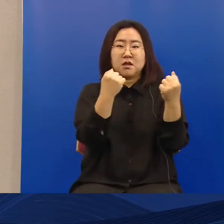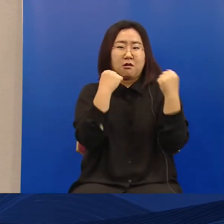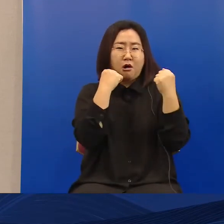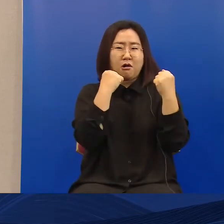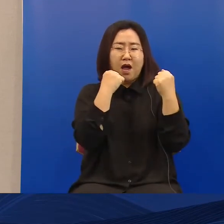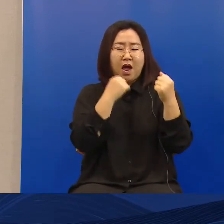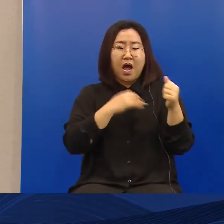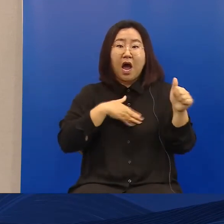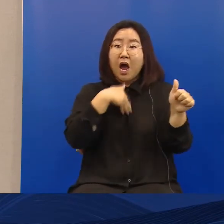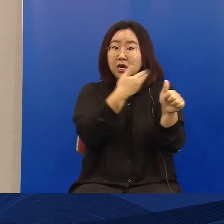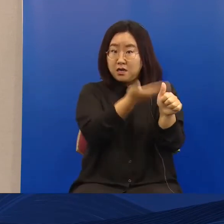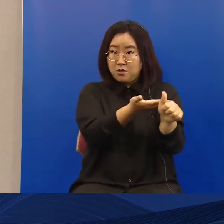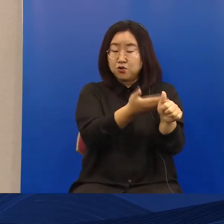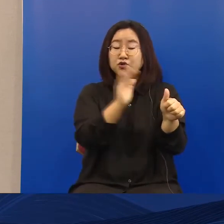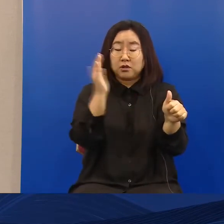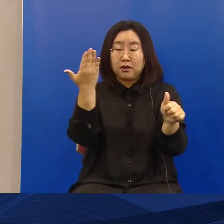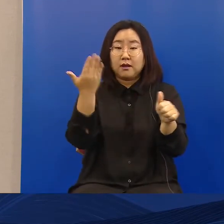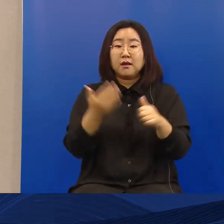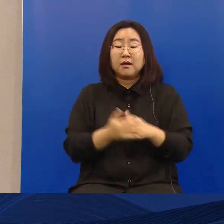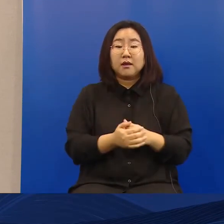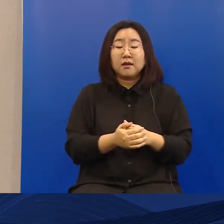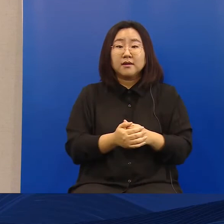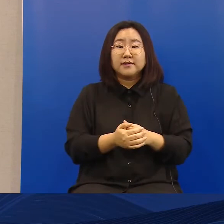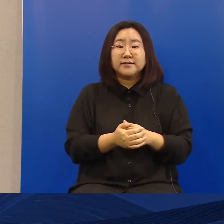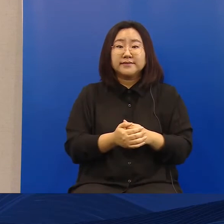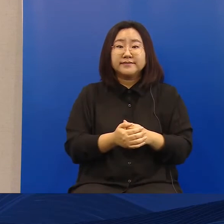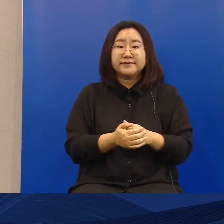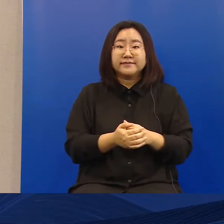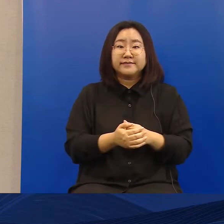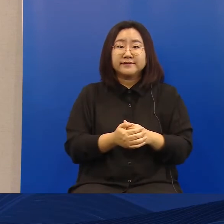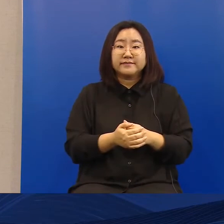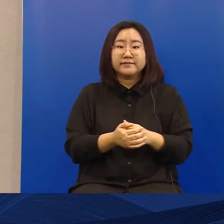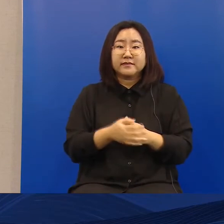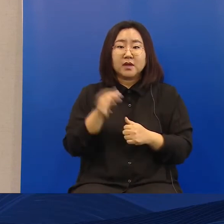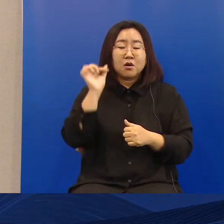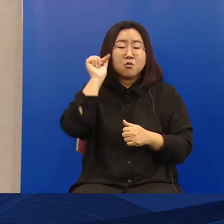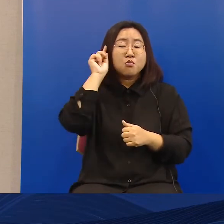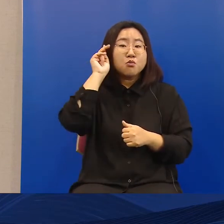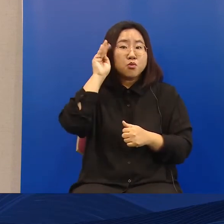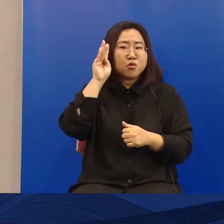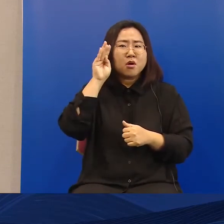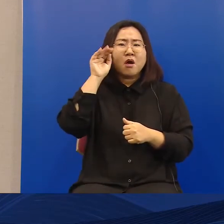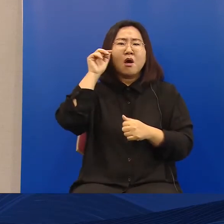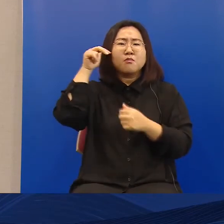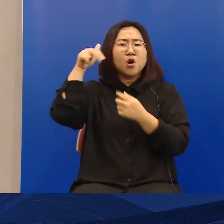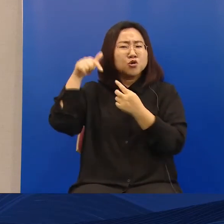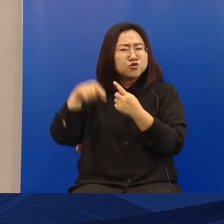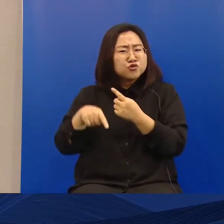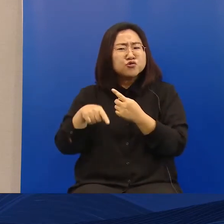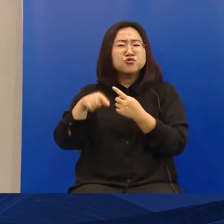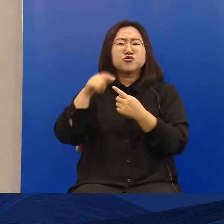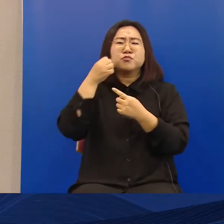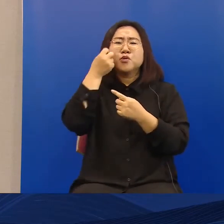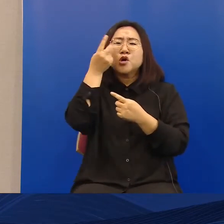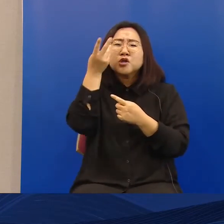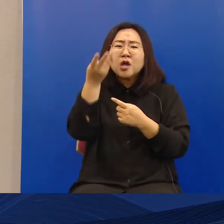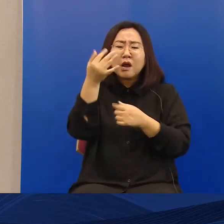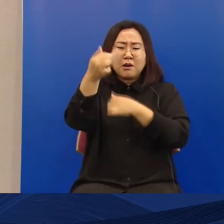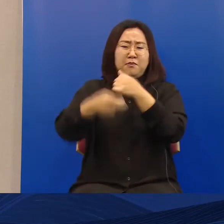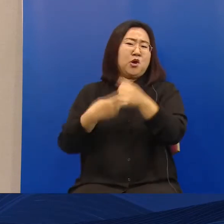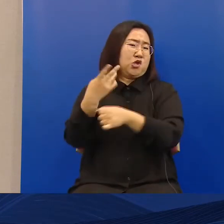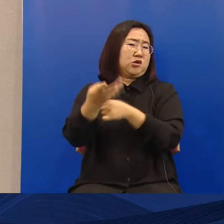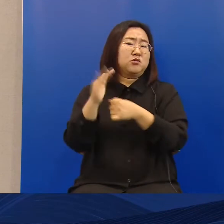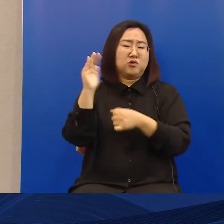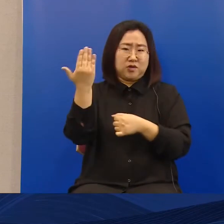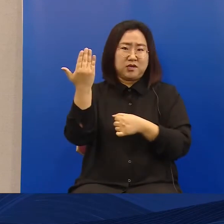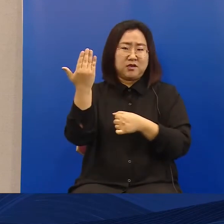건강 법률 정보를 제공을 하게 됐습니다. 그리고 며칠이 몇 주가 됐죠. 그리고 몇 개월이 되고 몇 년이